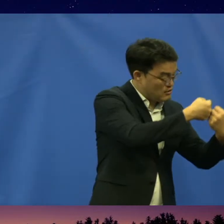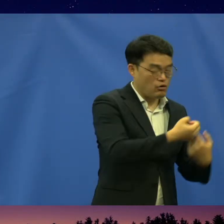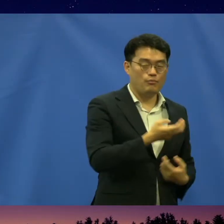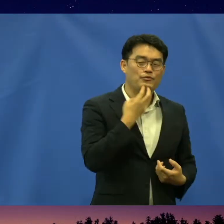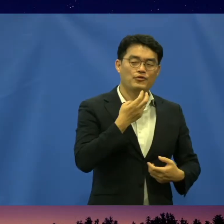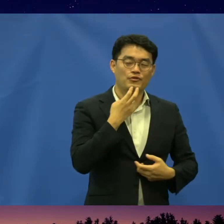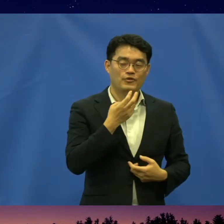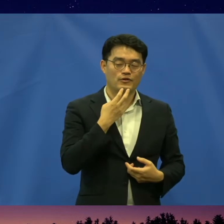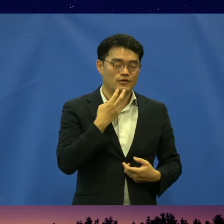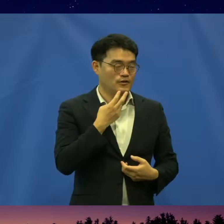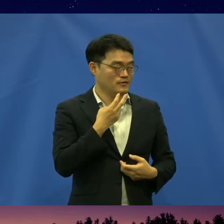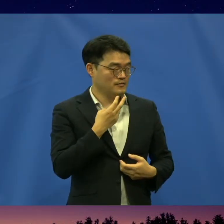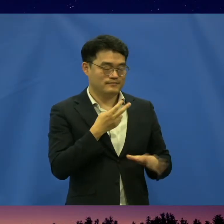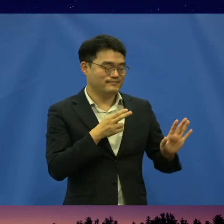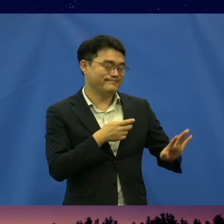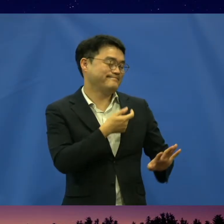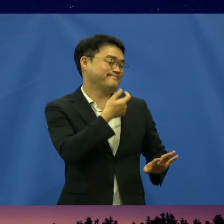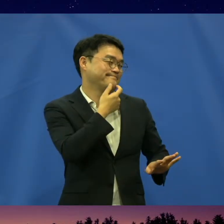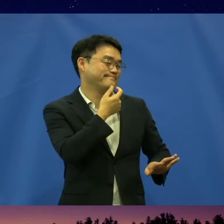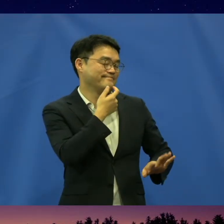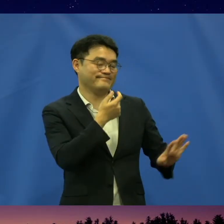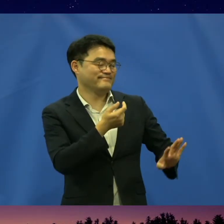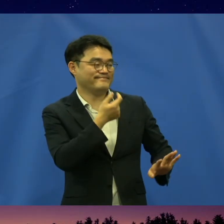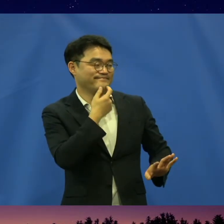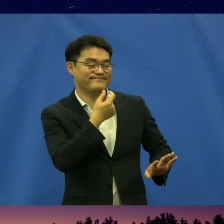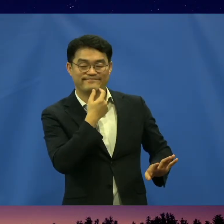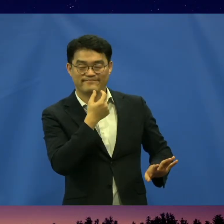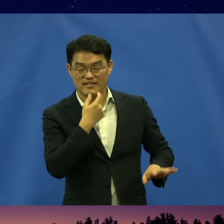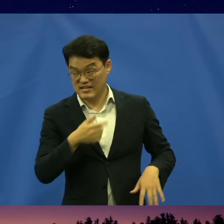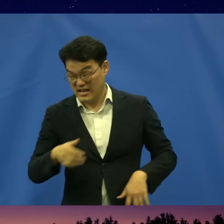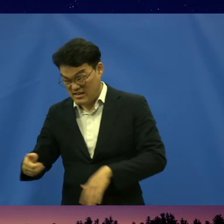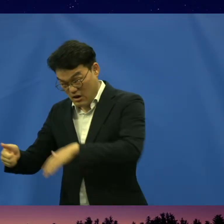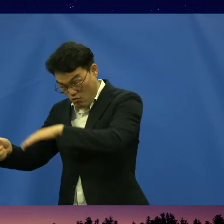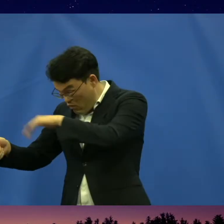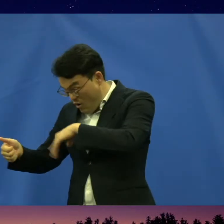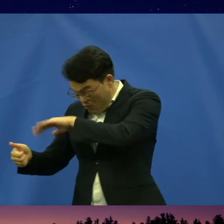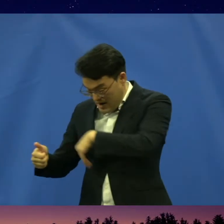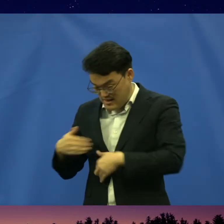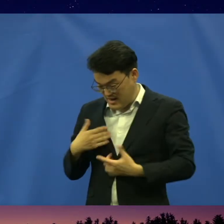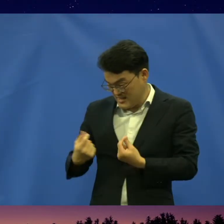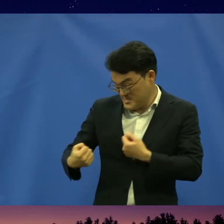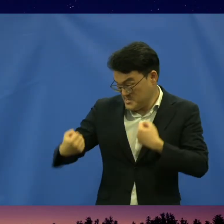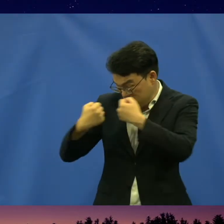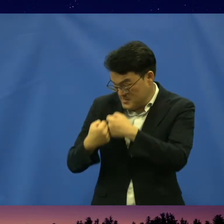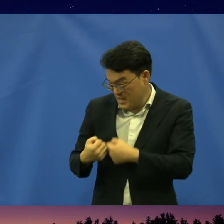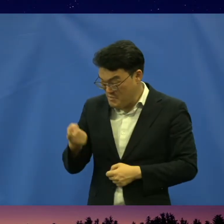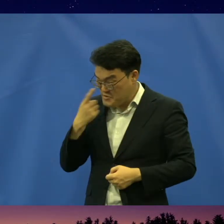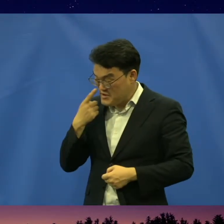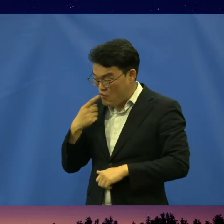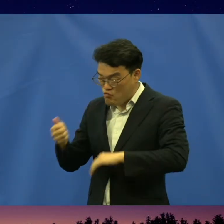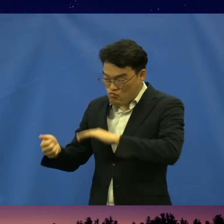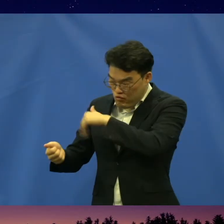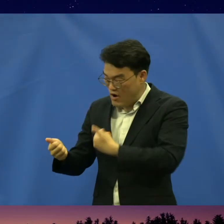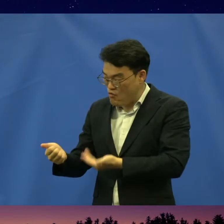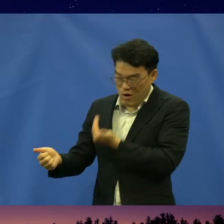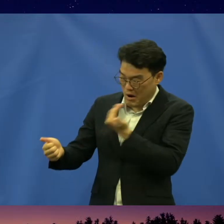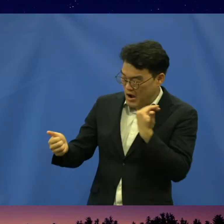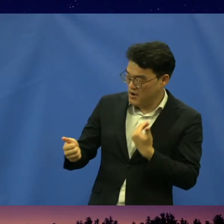근데 적들은 싸움판으로 불러내는 거예요. 진흙탕 싸움으로 불러내는 거예요. 근데 안 들어가요. 느헤미야는.